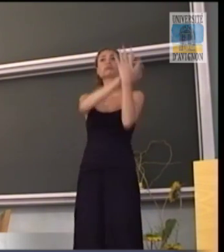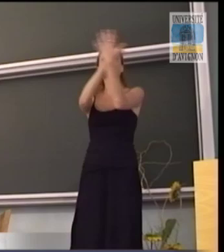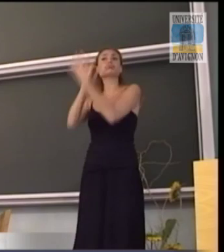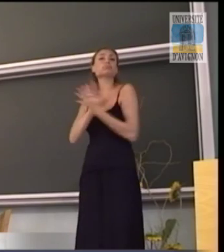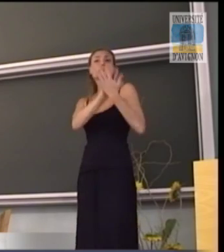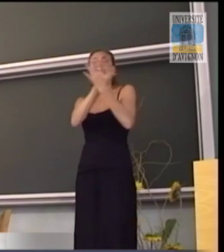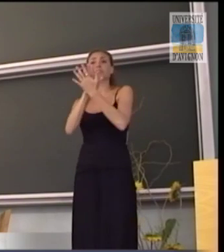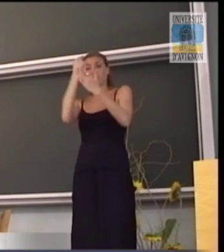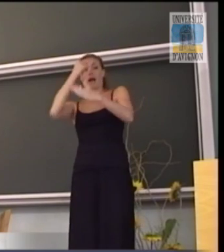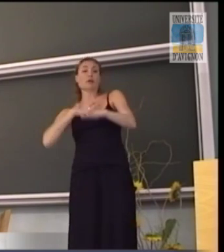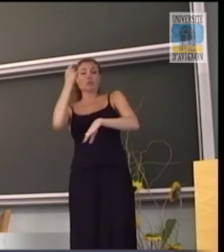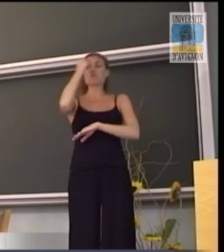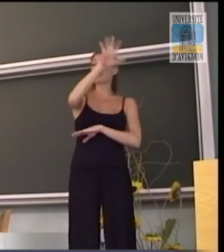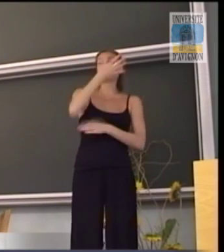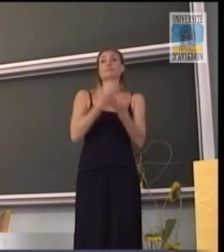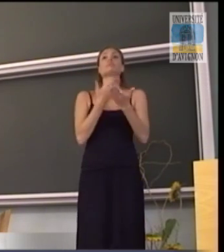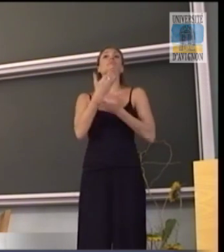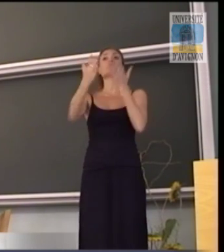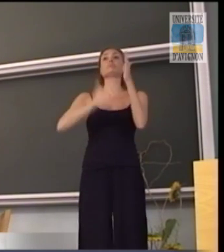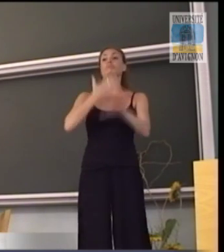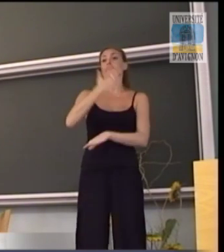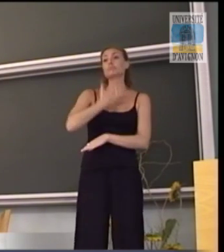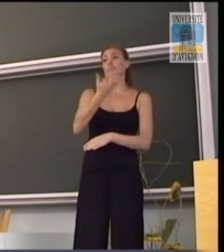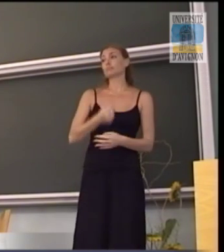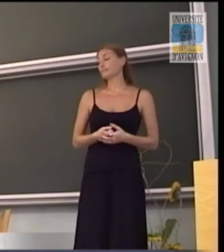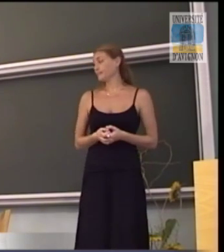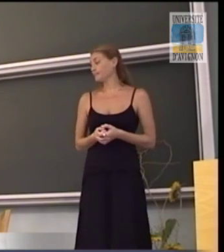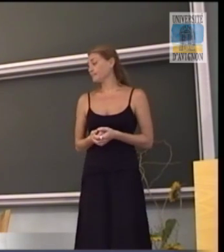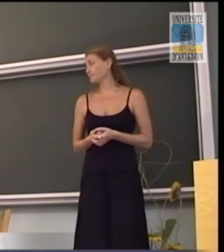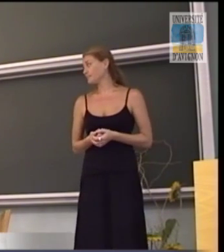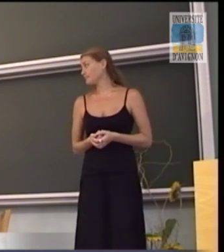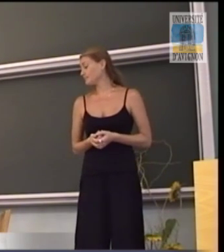la parole que nous avons. Donc, naturellement, ça m'a